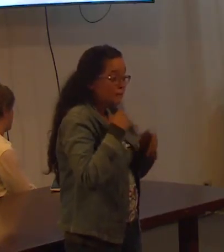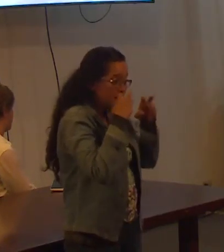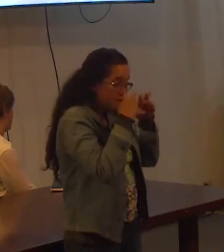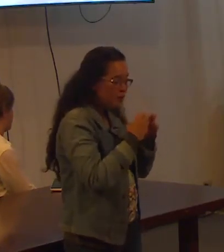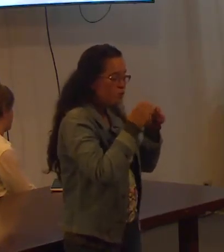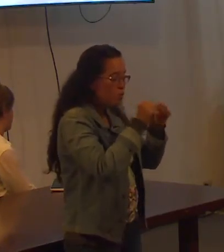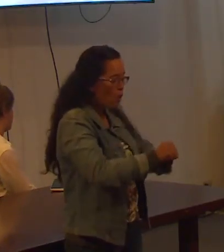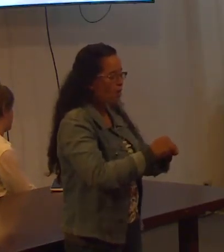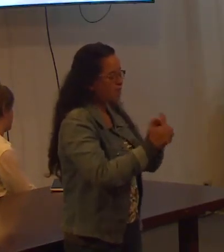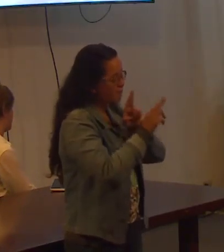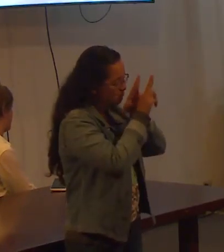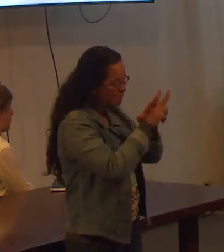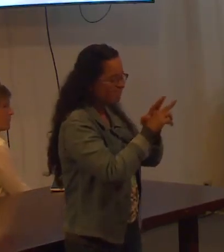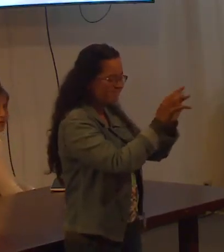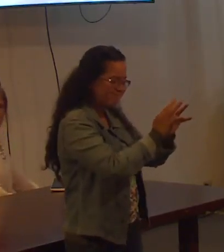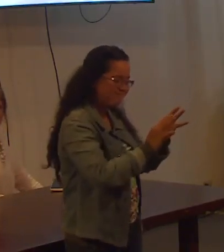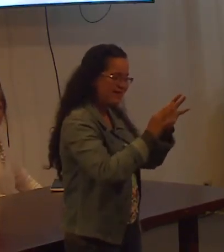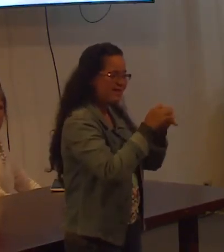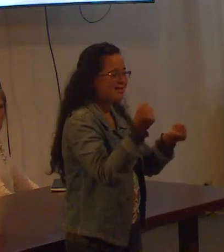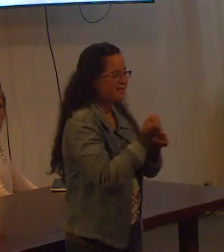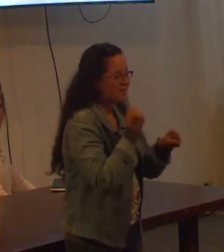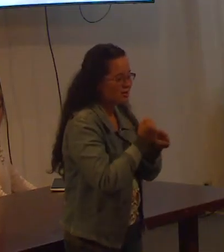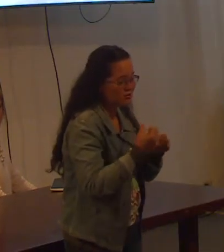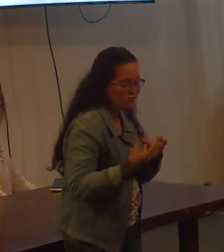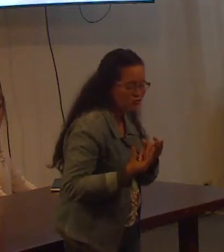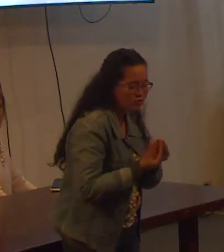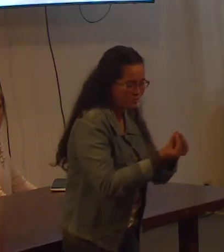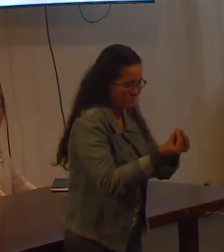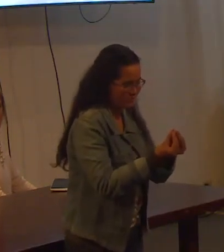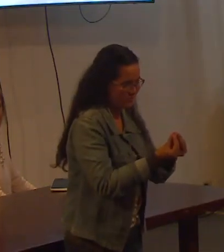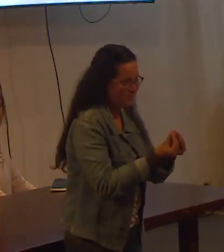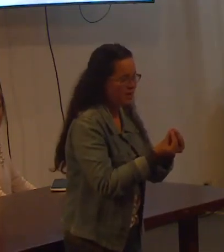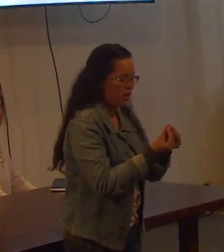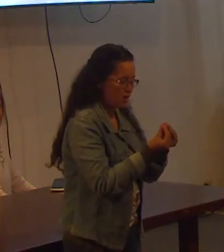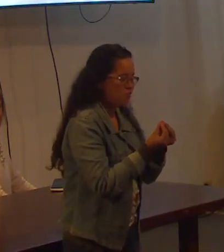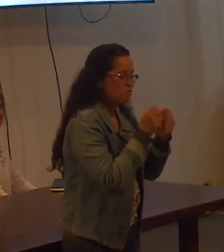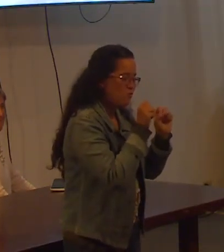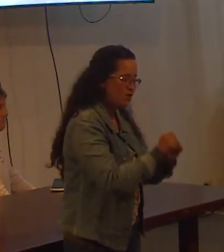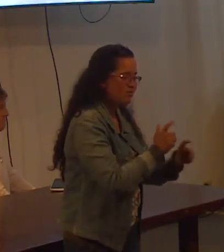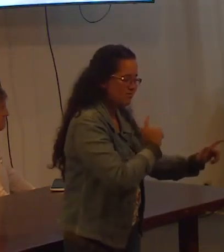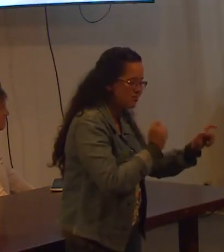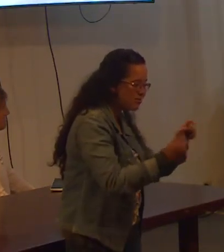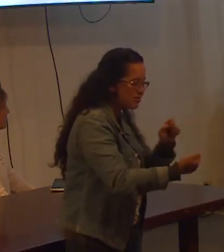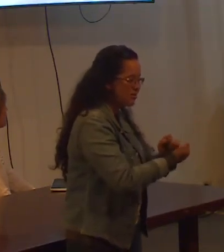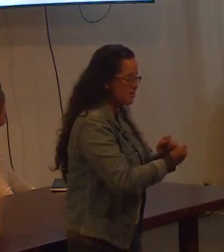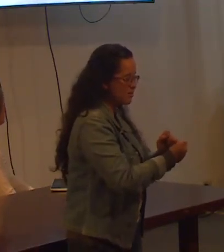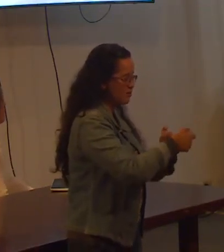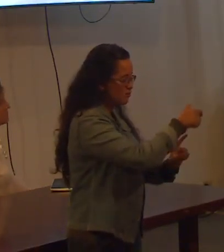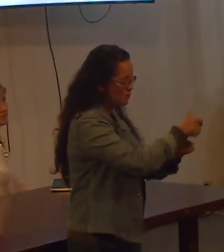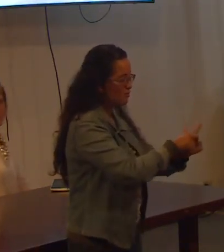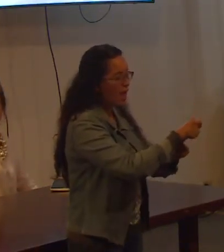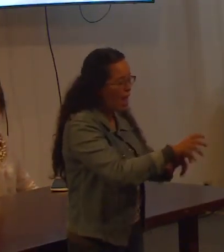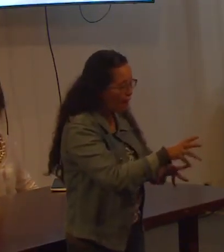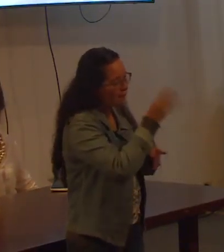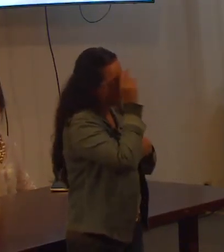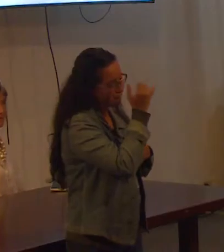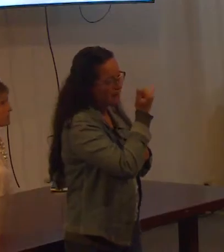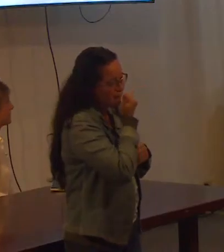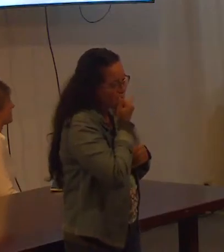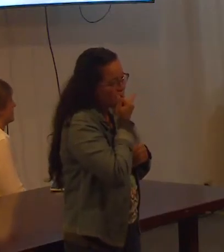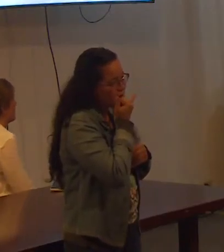la importancia del trabajo en conjunto con el grupo interdisciplinar, logrando transformaciones que aportaban al sujeto, aprendiendo de errores y replanteando